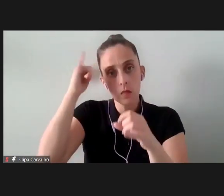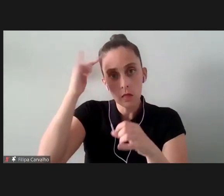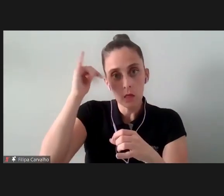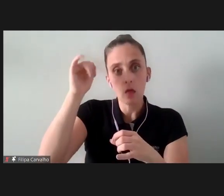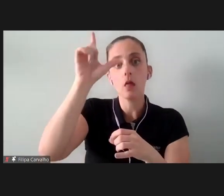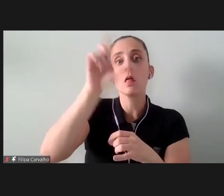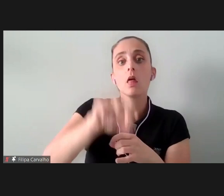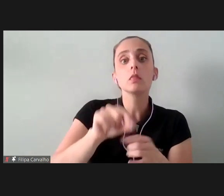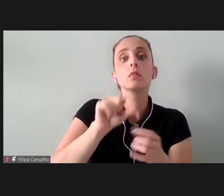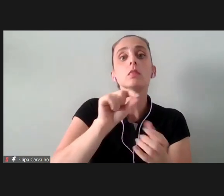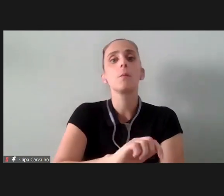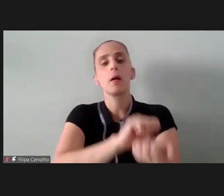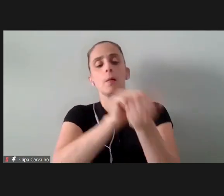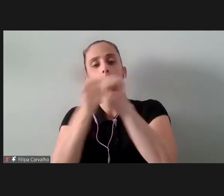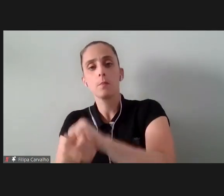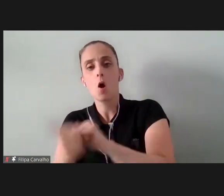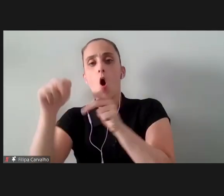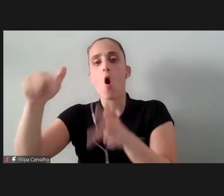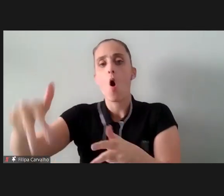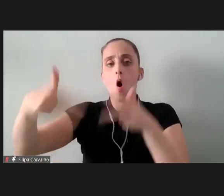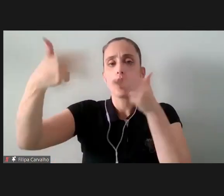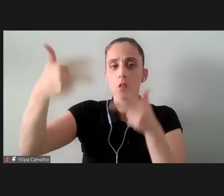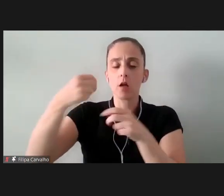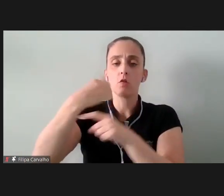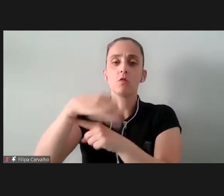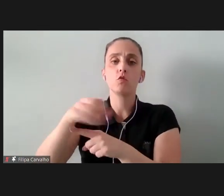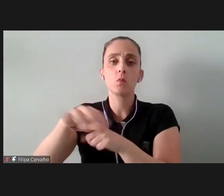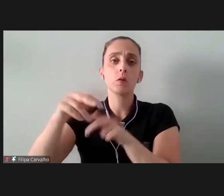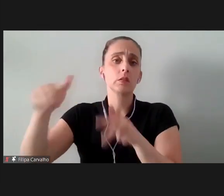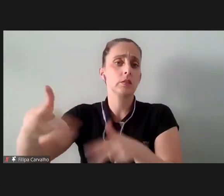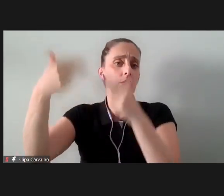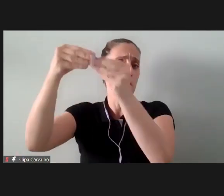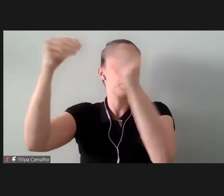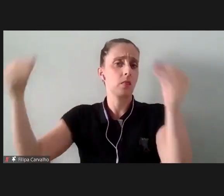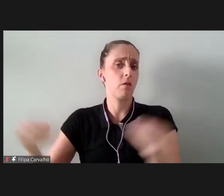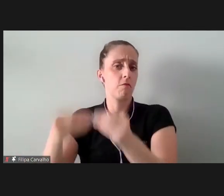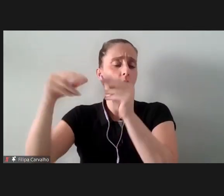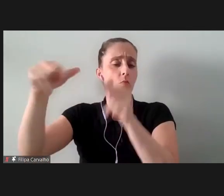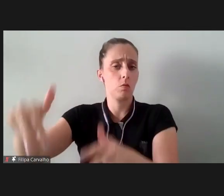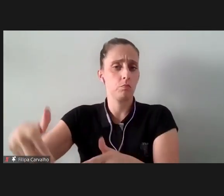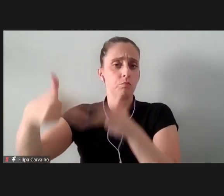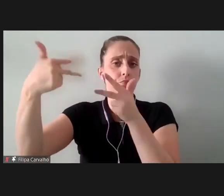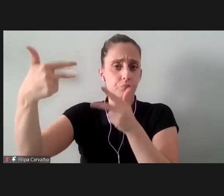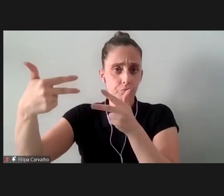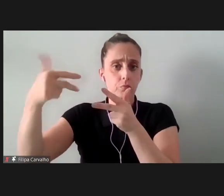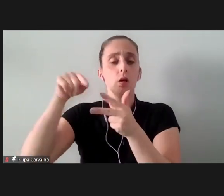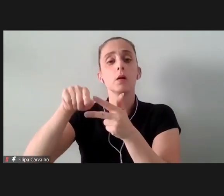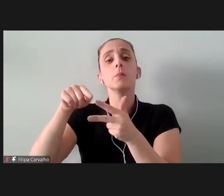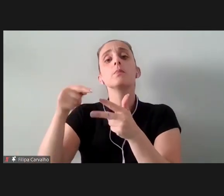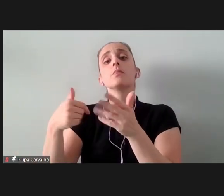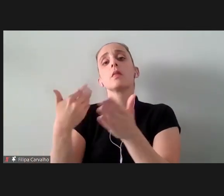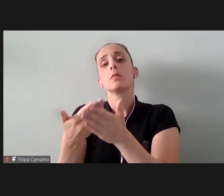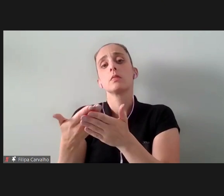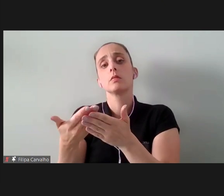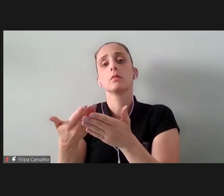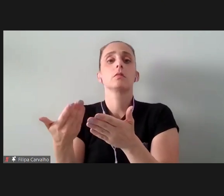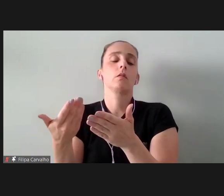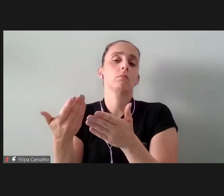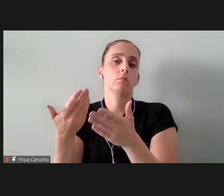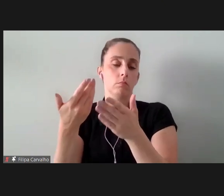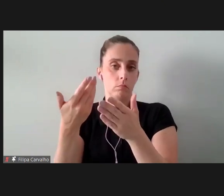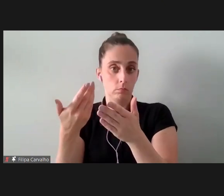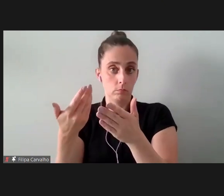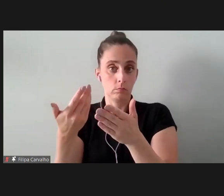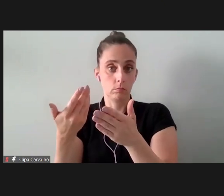transição para o online e para a mediação da oferta formativa por plataforma, que num momento imediato se traduz na disponibilização de MOOCs. Mas